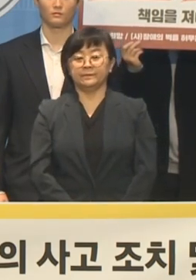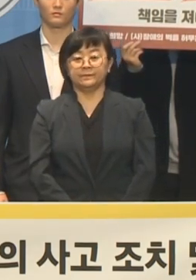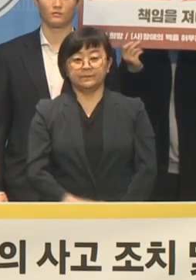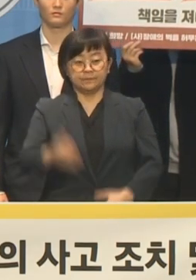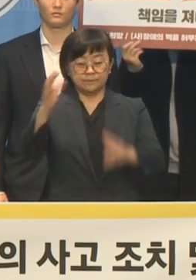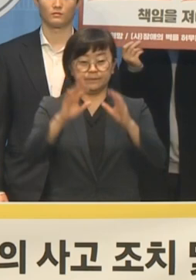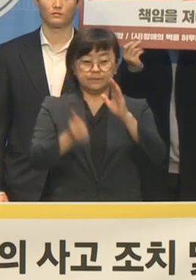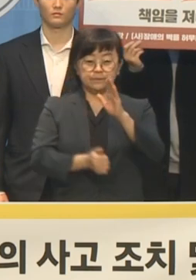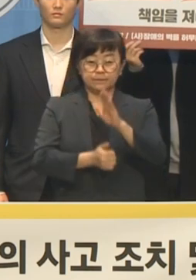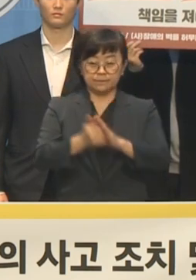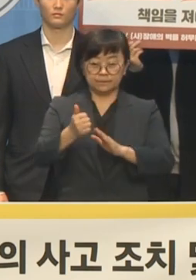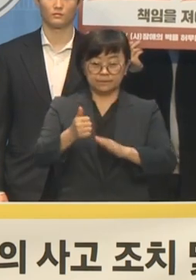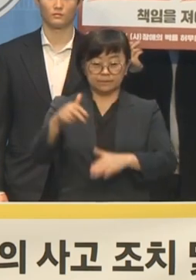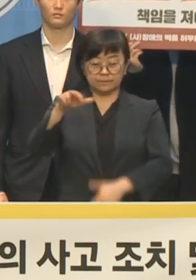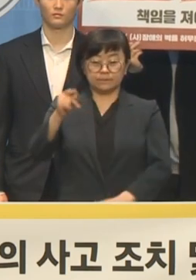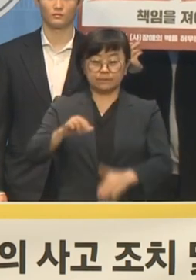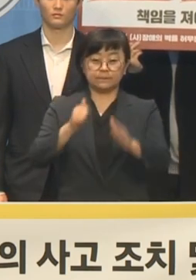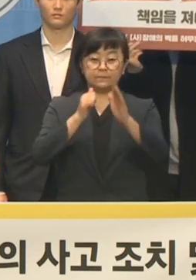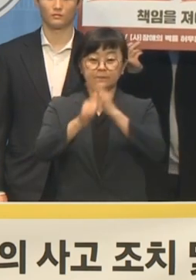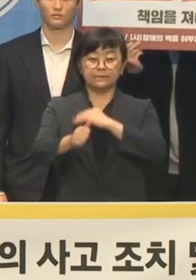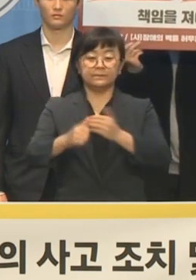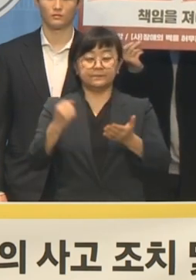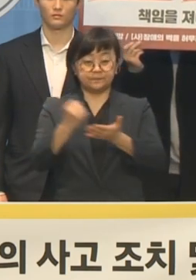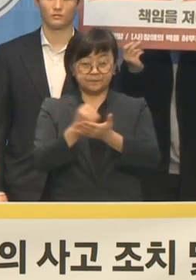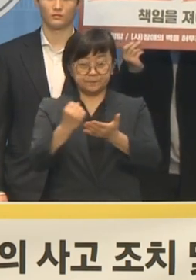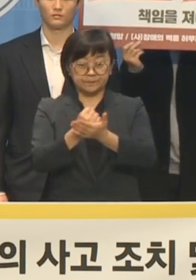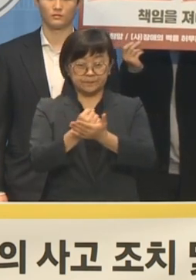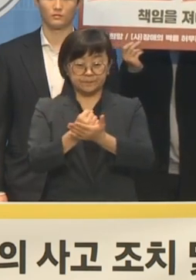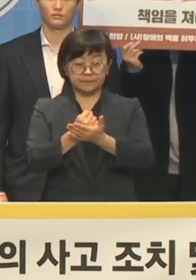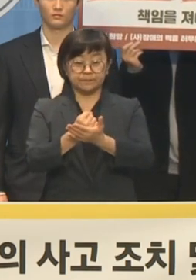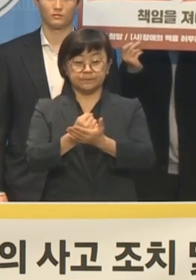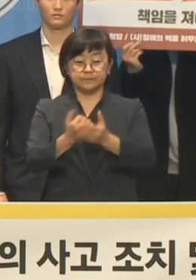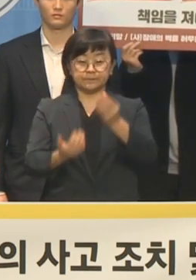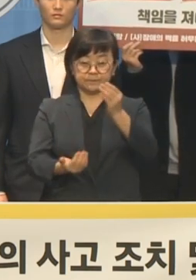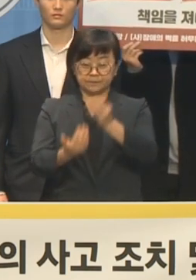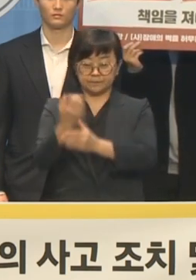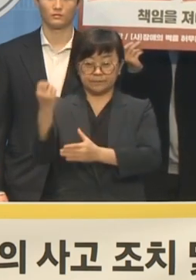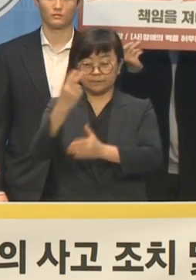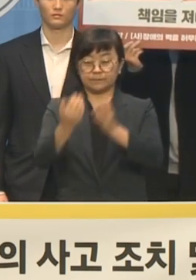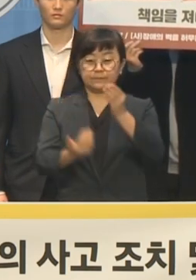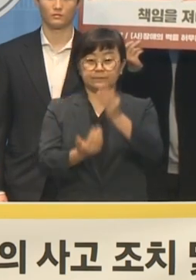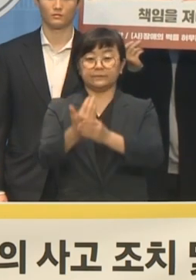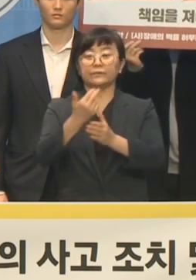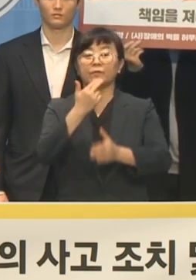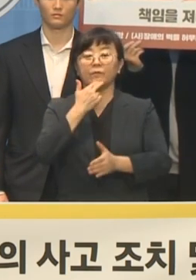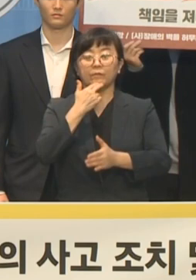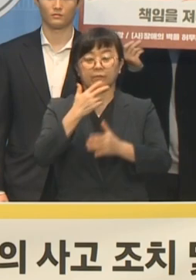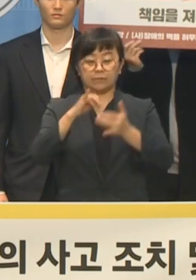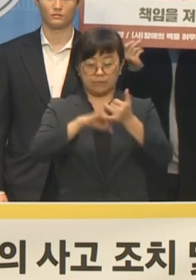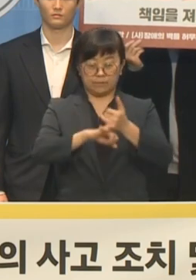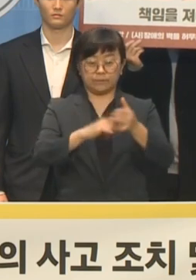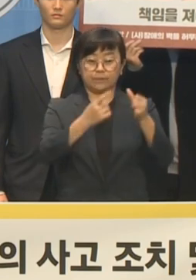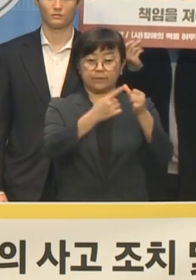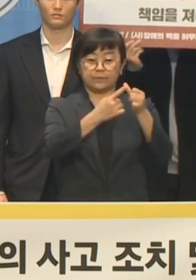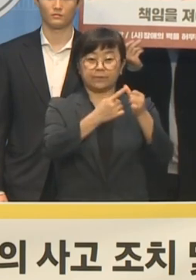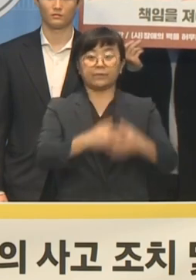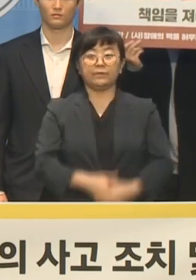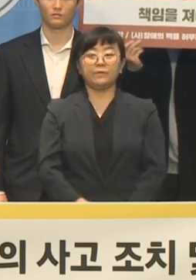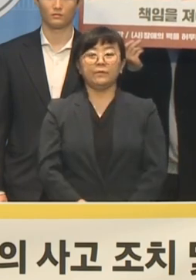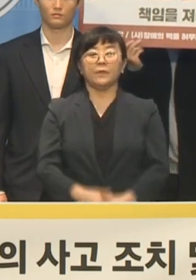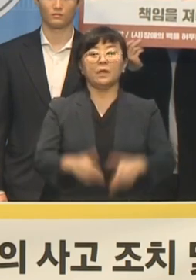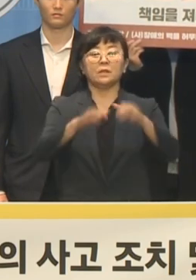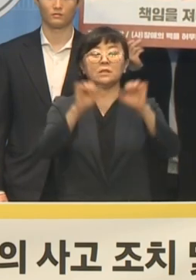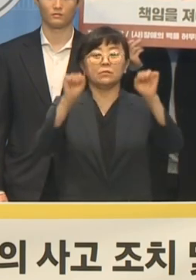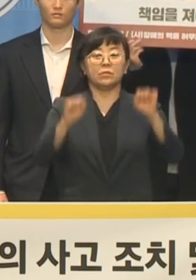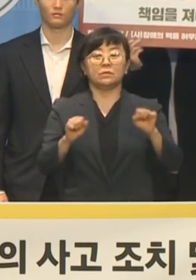한국의 희망은 조선 선수의 안타까운 사연이 재발하지 않도록 다음과 같이 약속드립니다. 첫째, 장애인